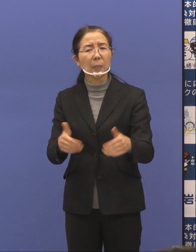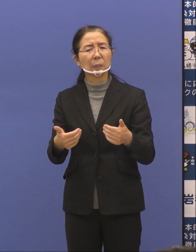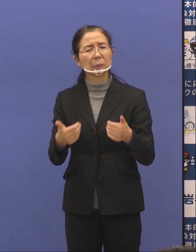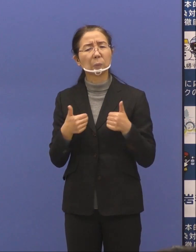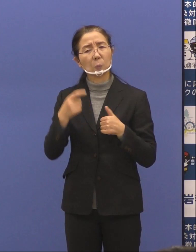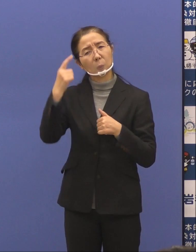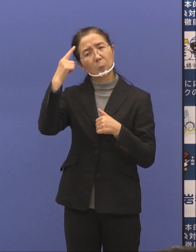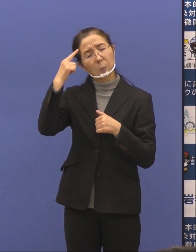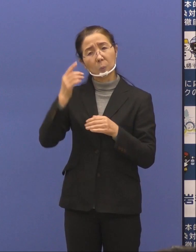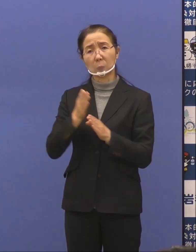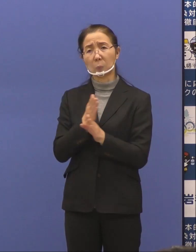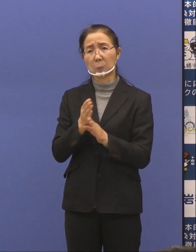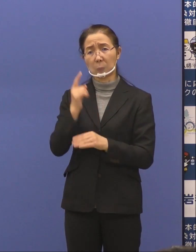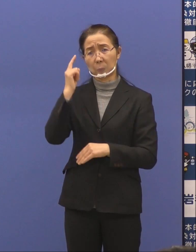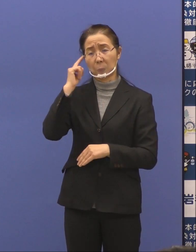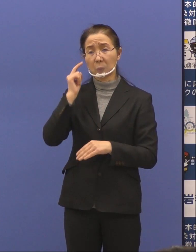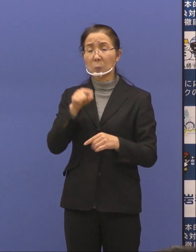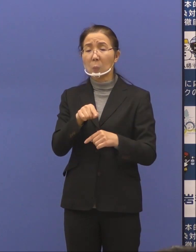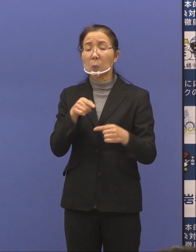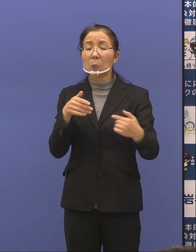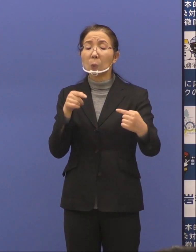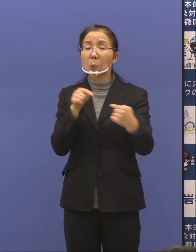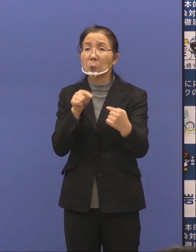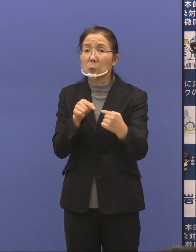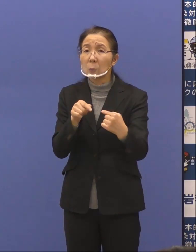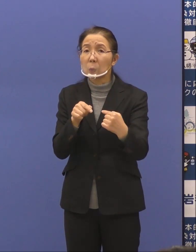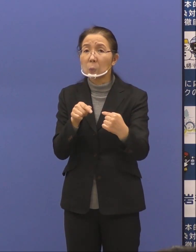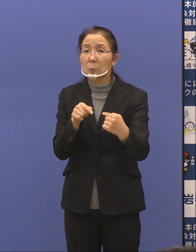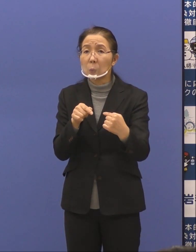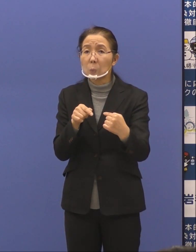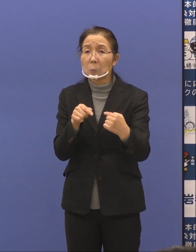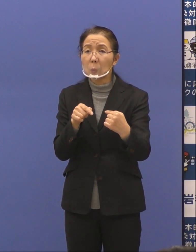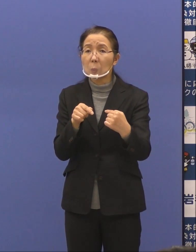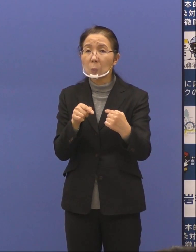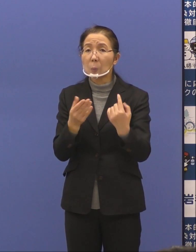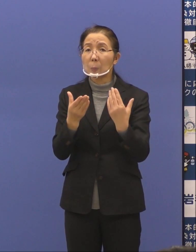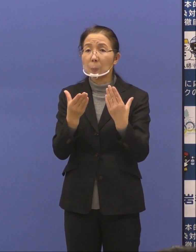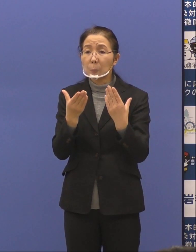。でそういう交渉をすればかなり